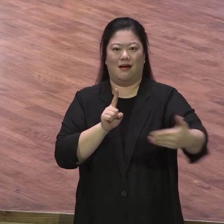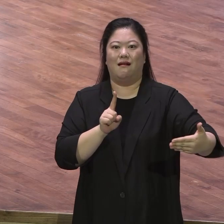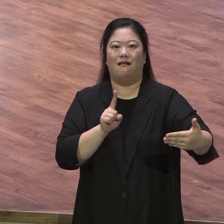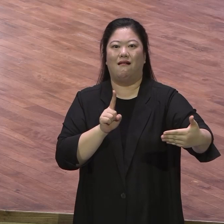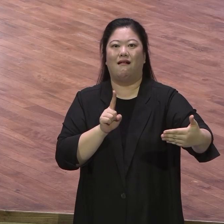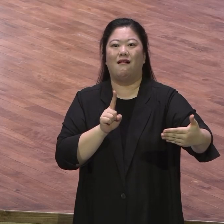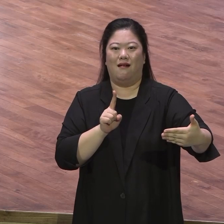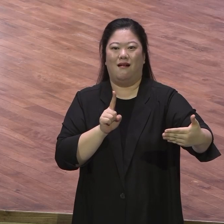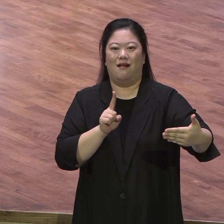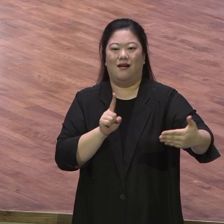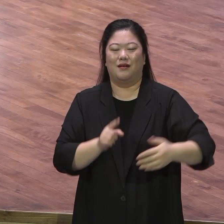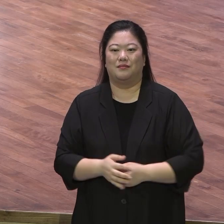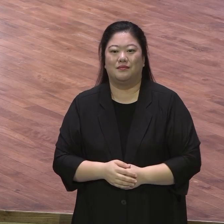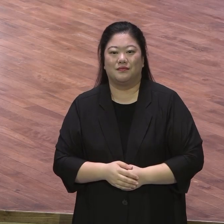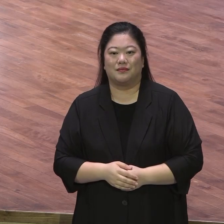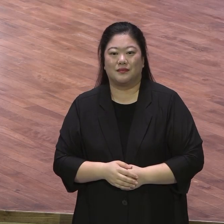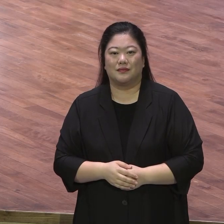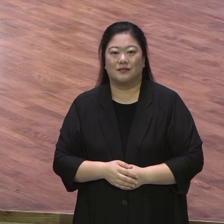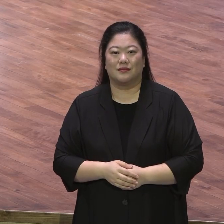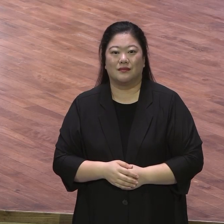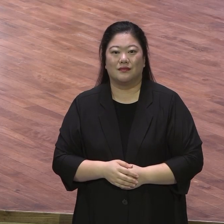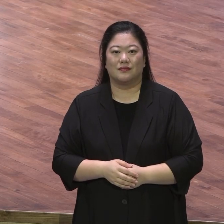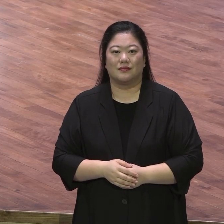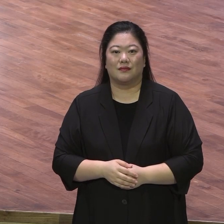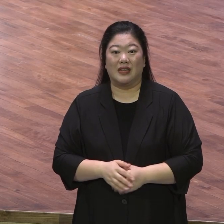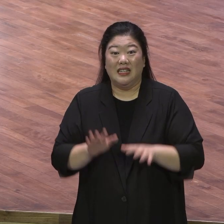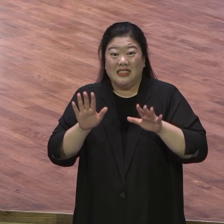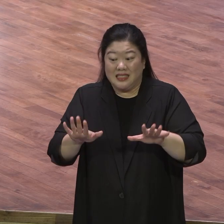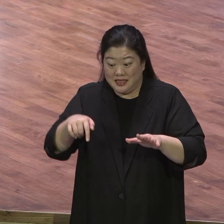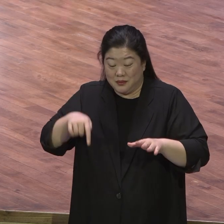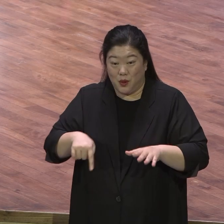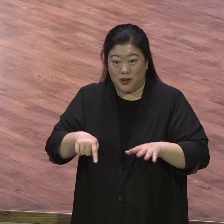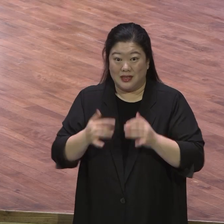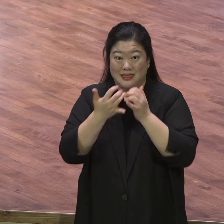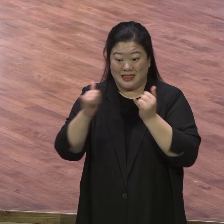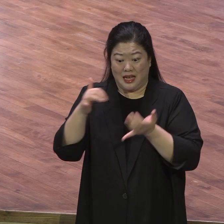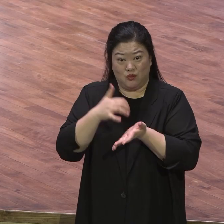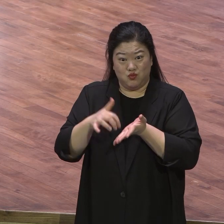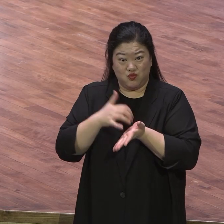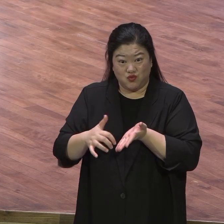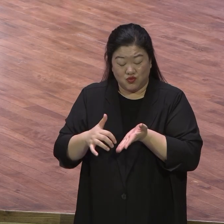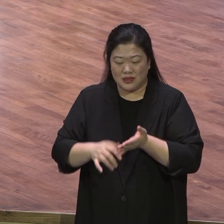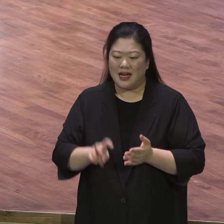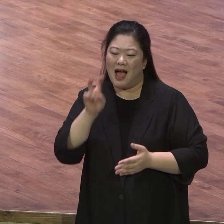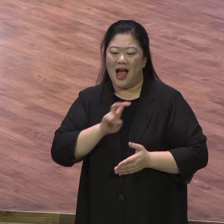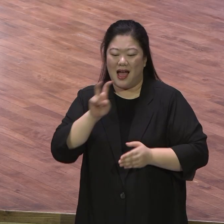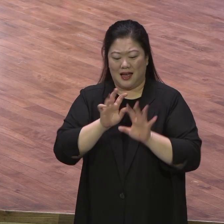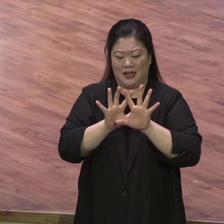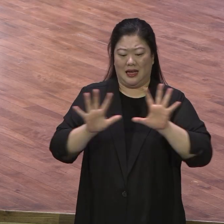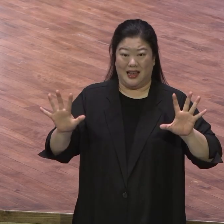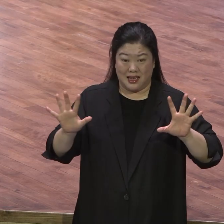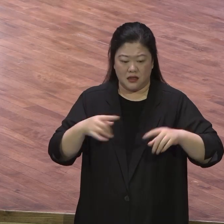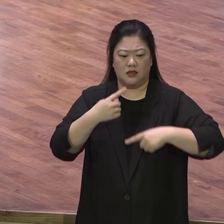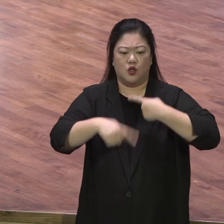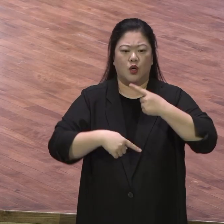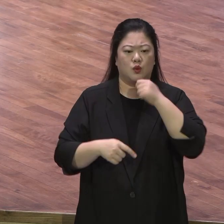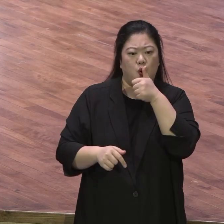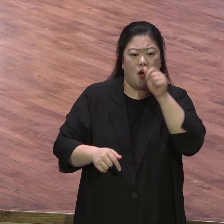한 20여 명 이외에는 한 명도 없습니다. 여러분 화면을 내가 보고 처음으로